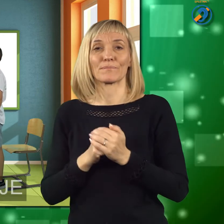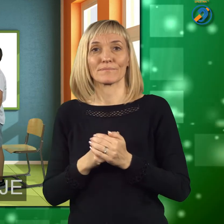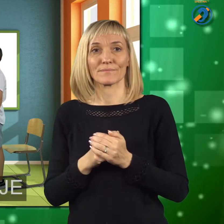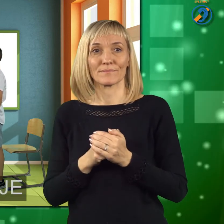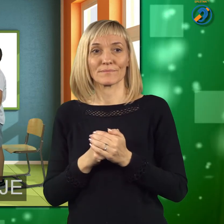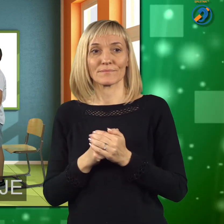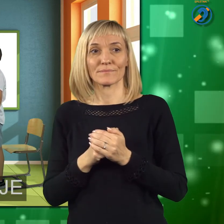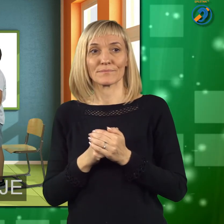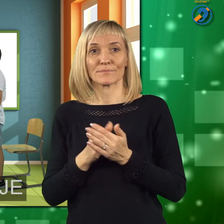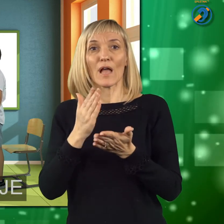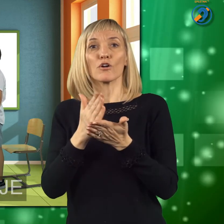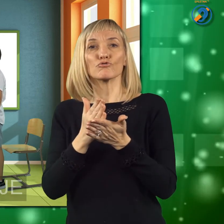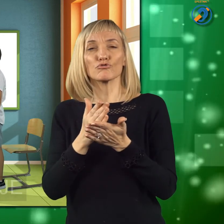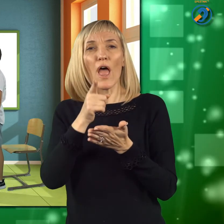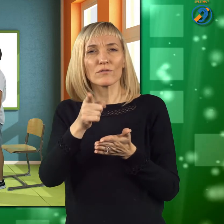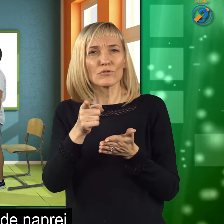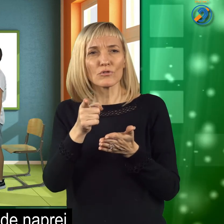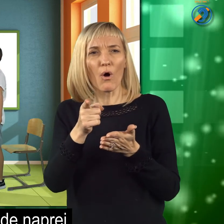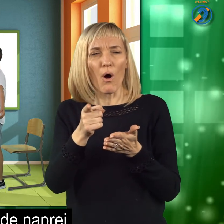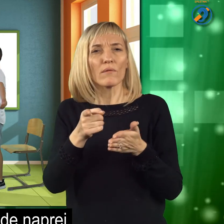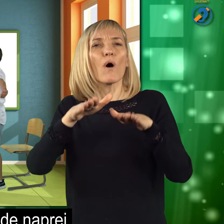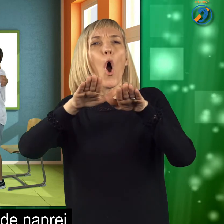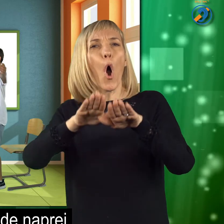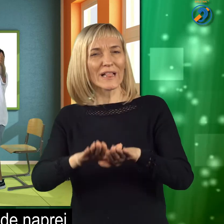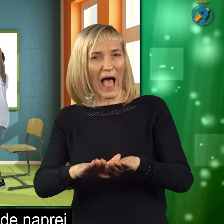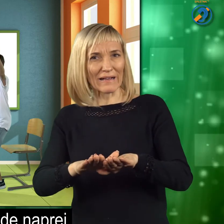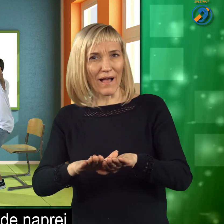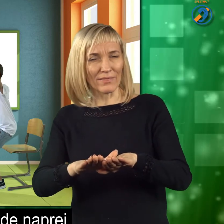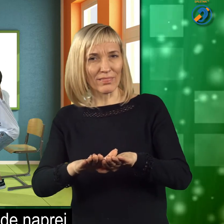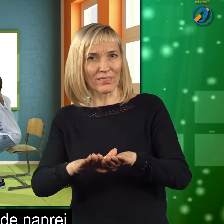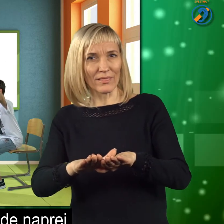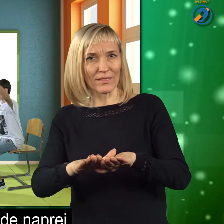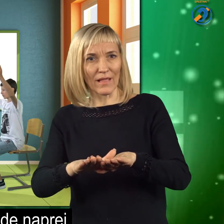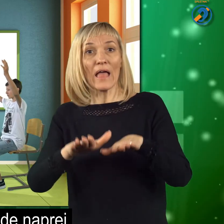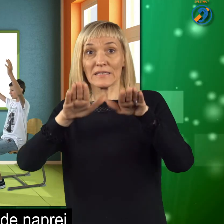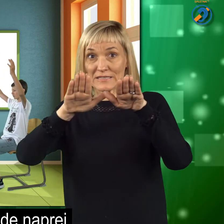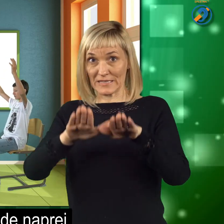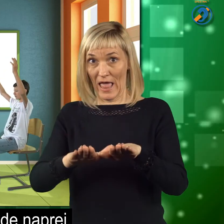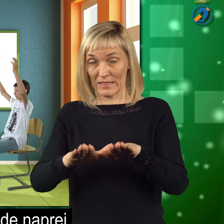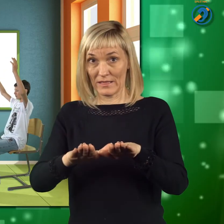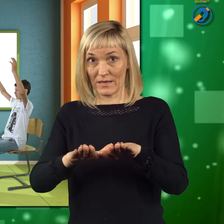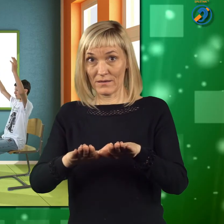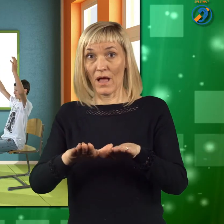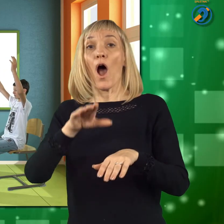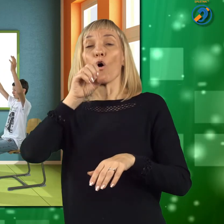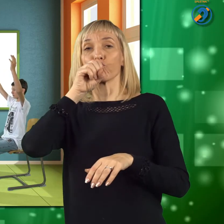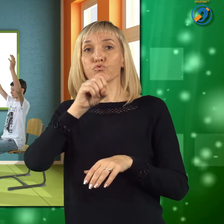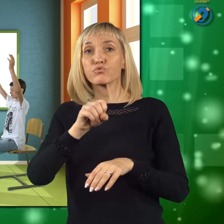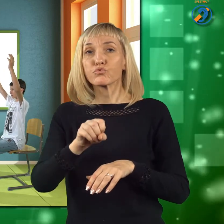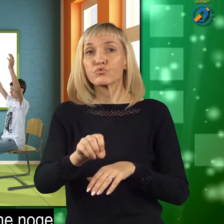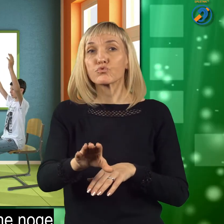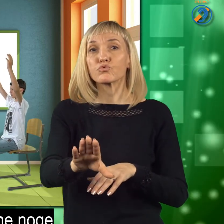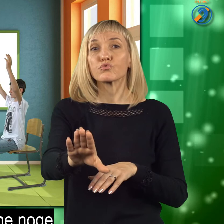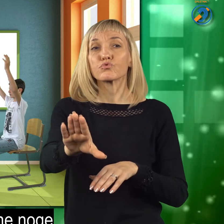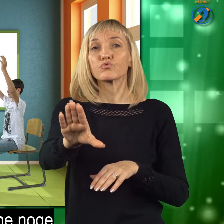Odlaganje. Vdih. Pomakni se sede naprej, nožne prstke si poglej. Izdih.